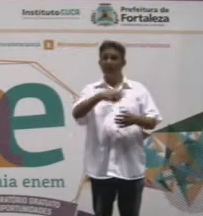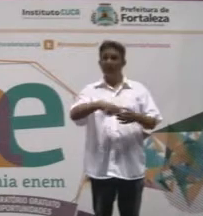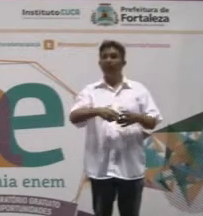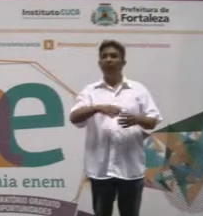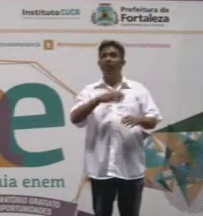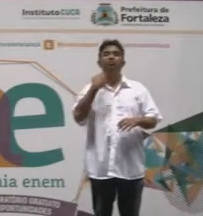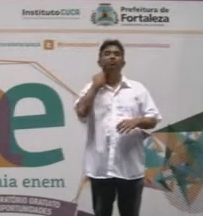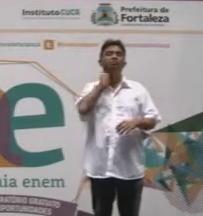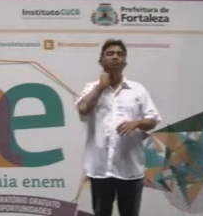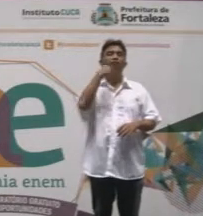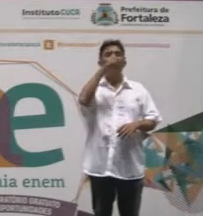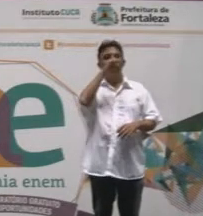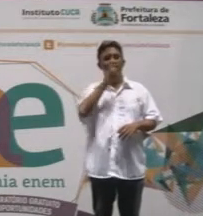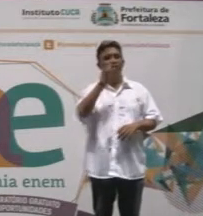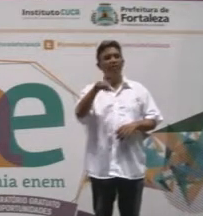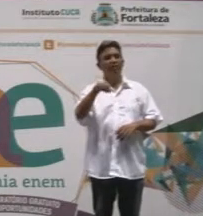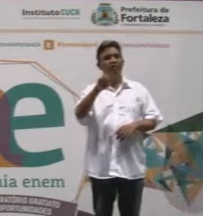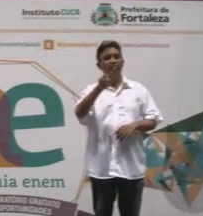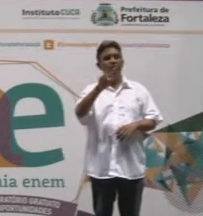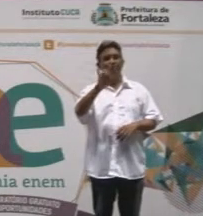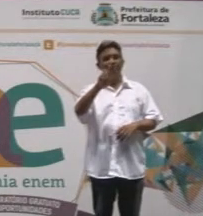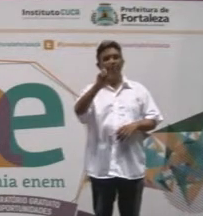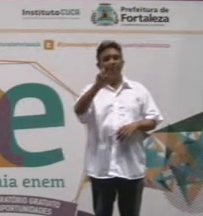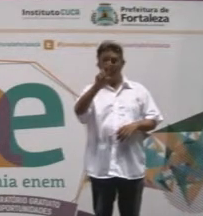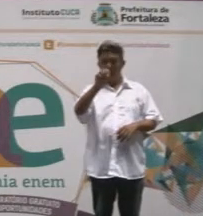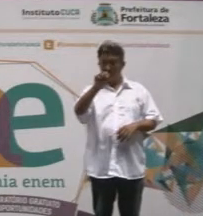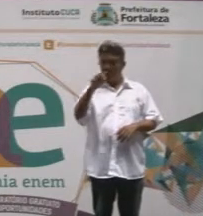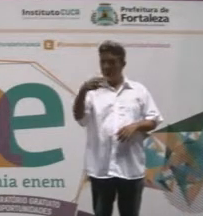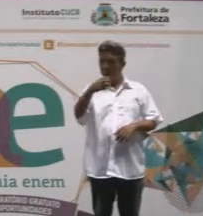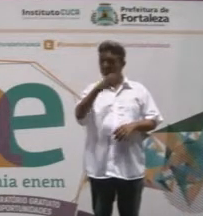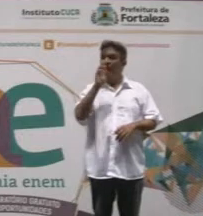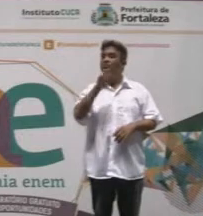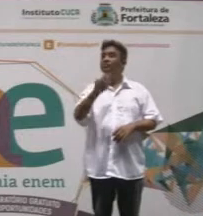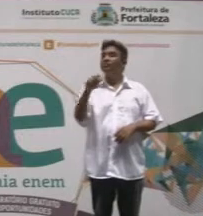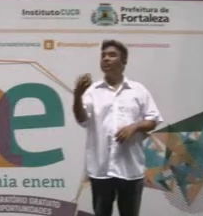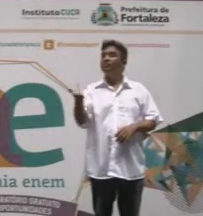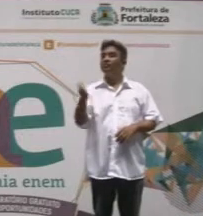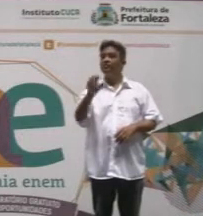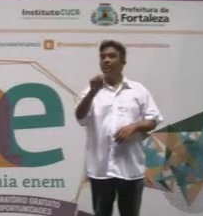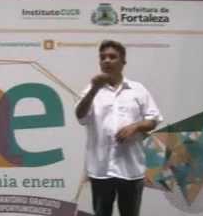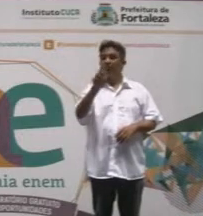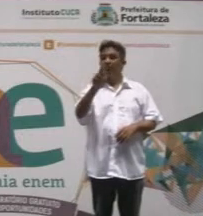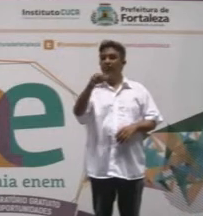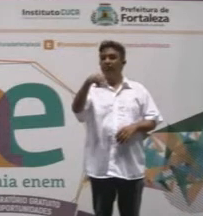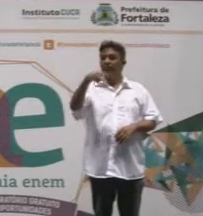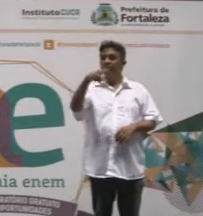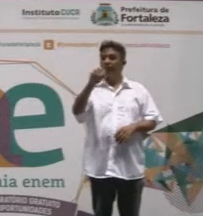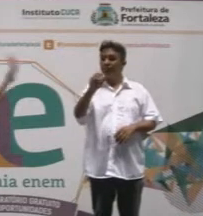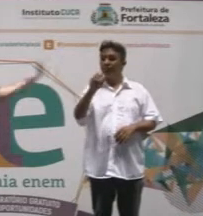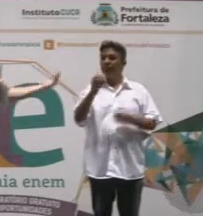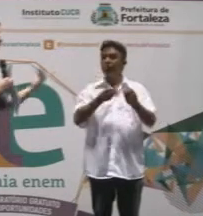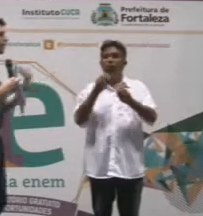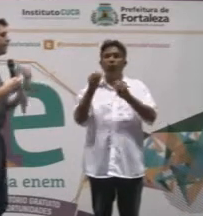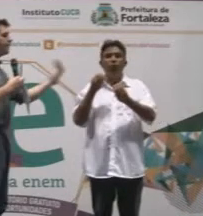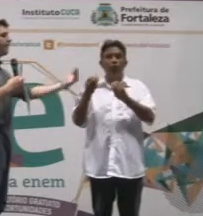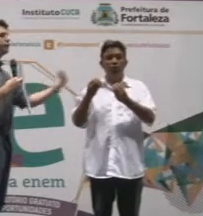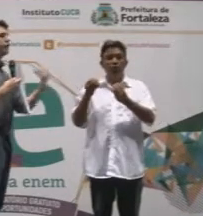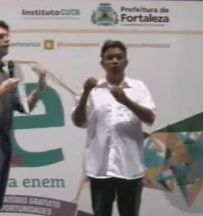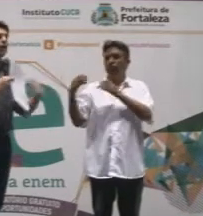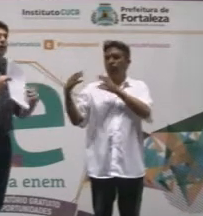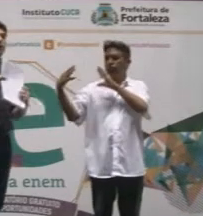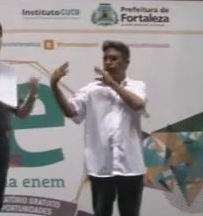amarela é vírus, não é bactéria. Então só ficou um item, sarampo. O contágio do sarampo é o quê? Você